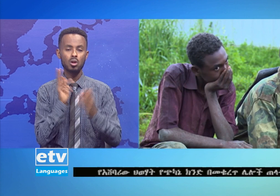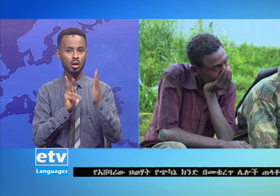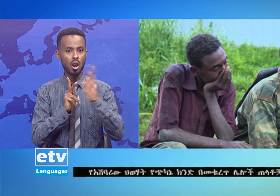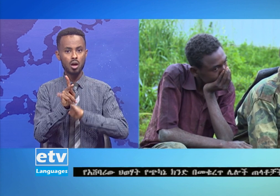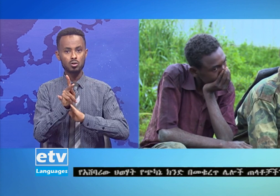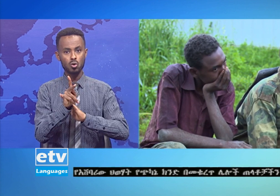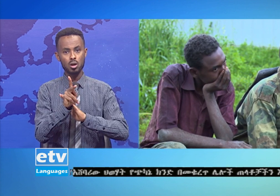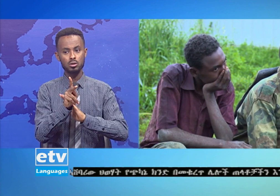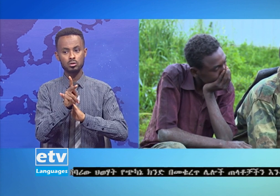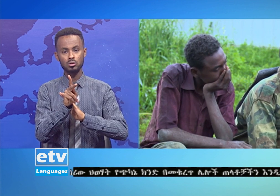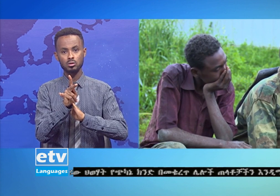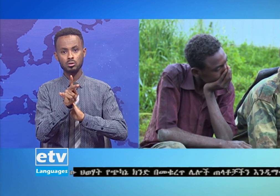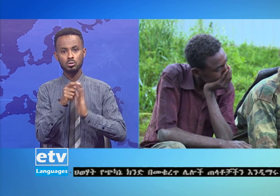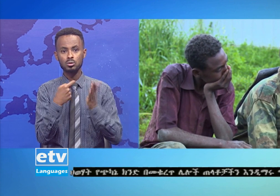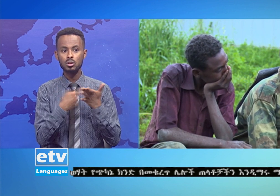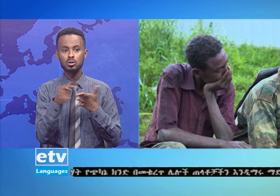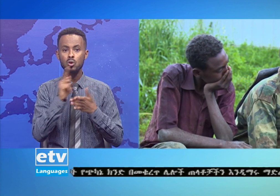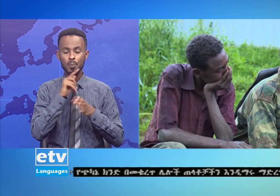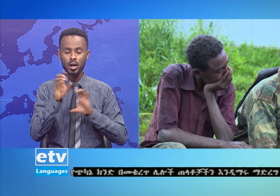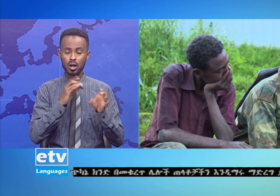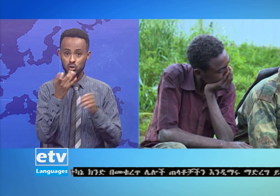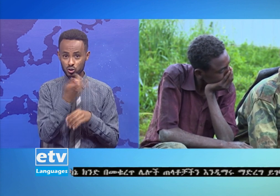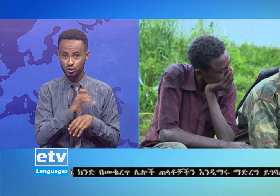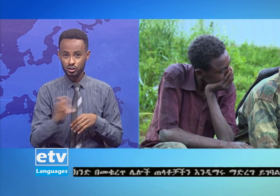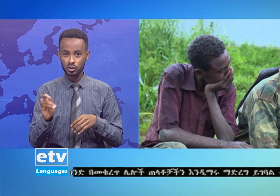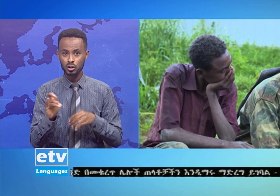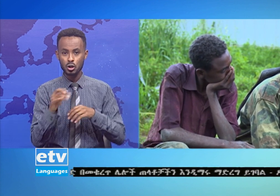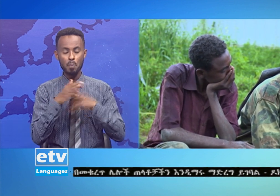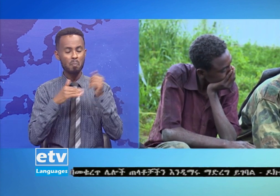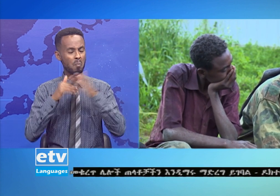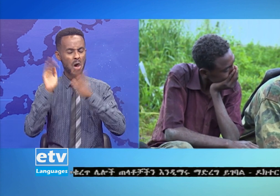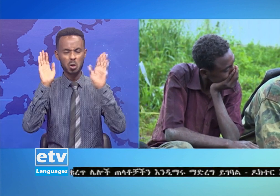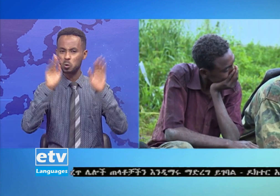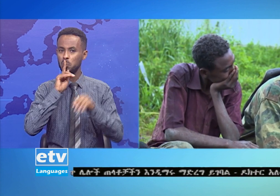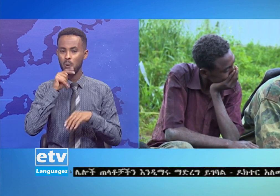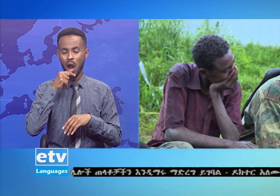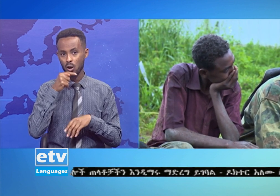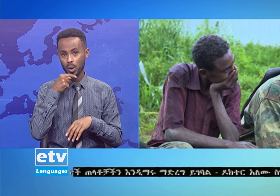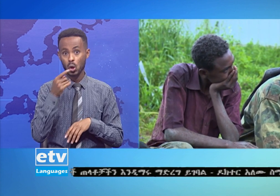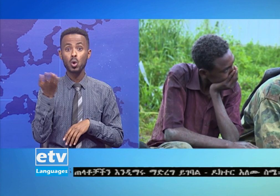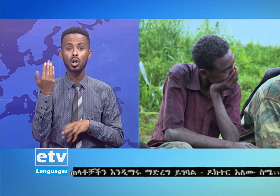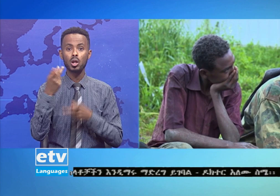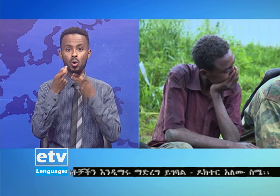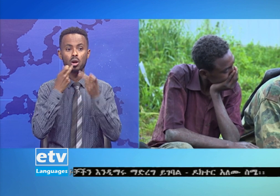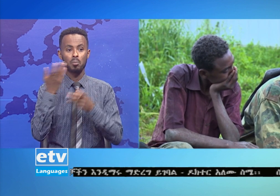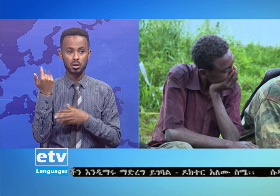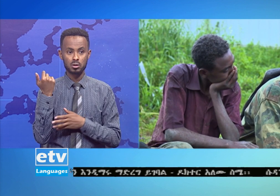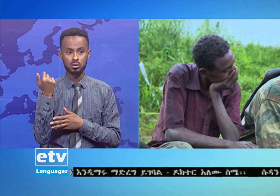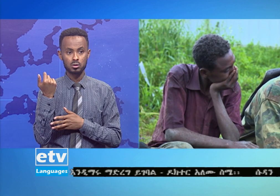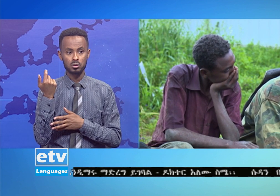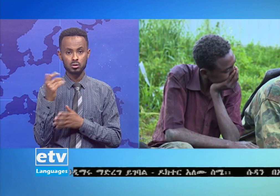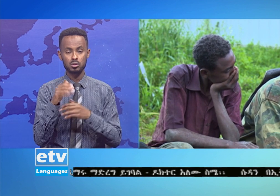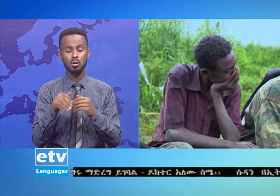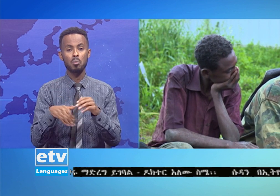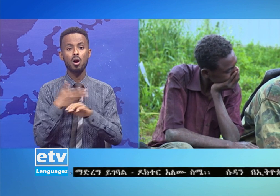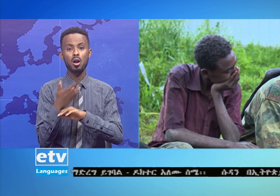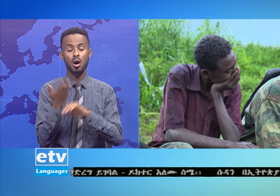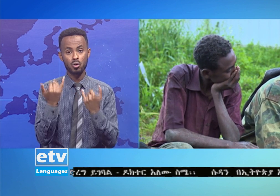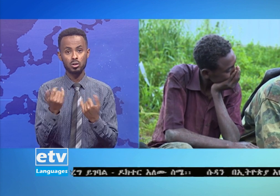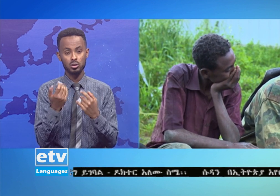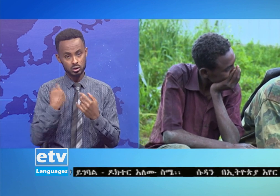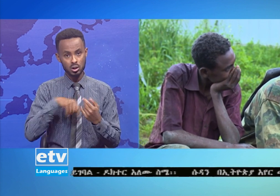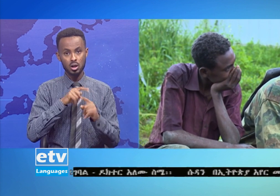ይገድላችኋል፣ እንዲህ ነው የሚያደርጋችሁ እንጂ መርኮ ዝም ብሎ ምንም አያደርጉም ነው የሚለው። ከዛ አሁን እኛ